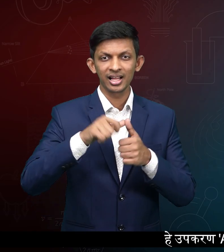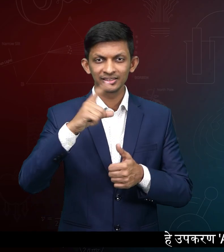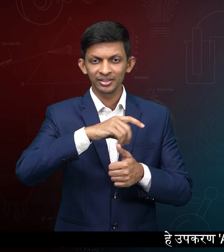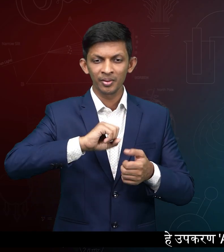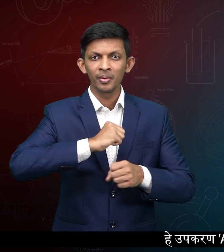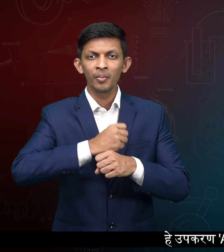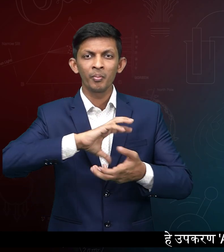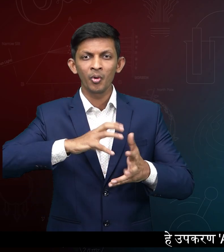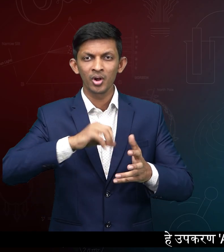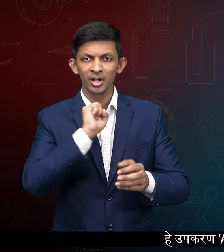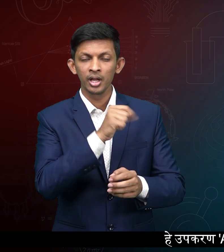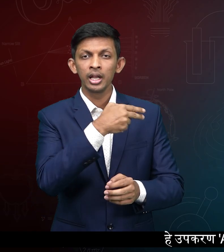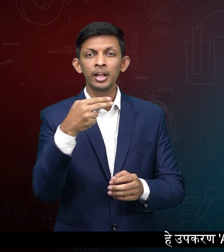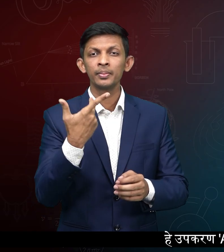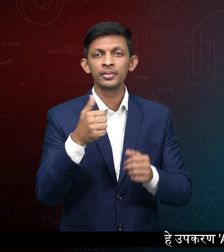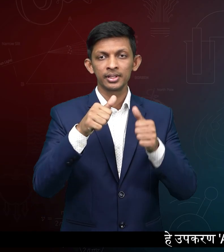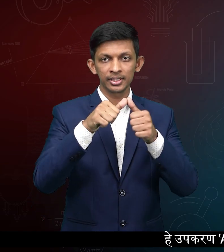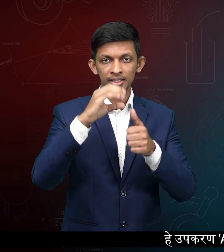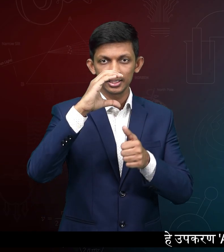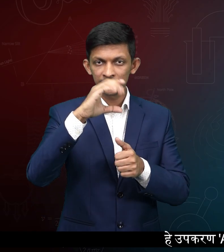हे उपकरण AC जनित्र म्हणून ओळखले जाते.